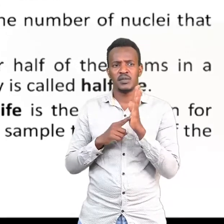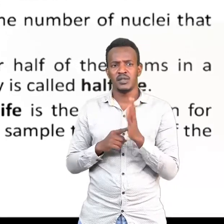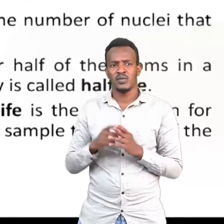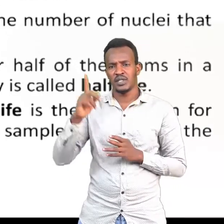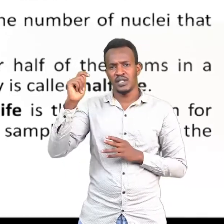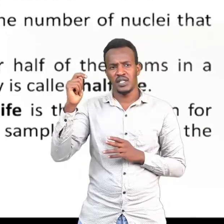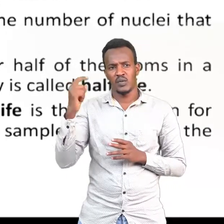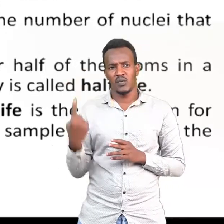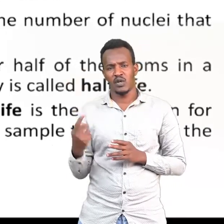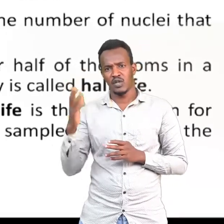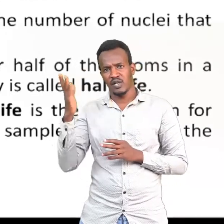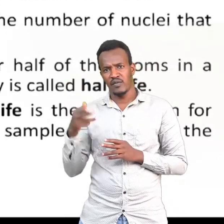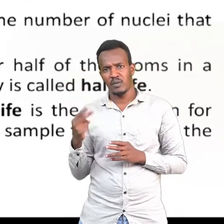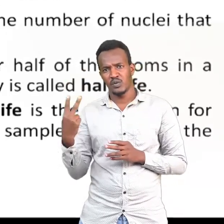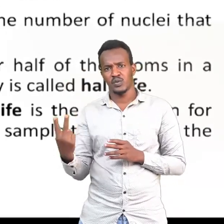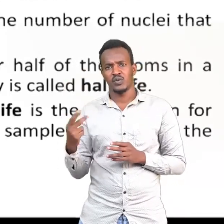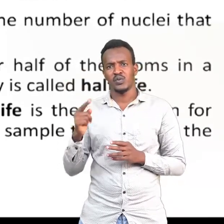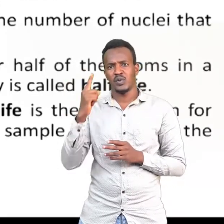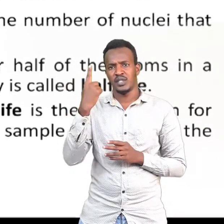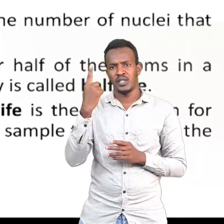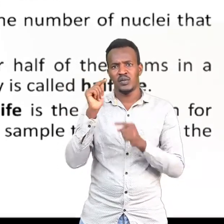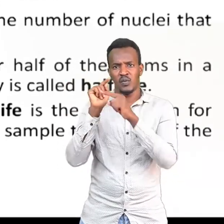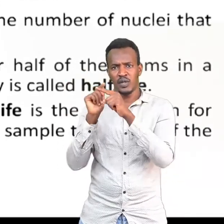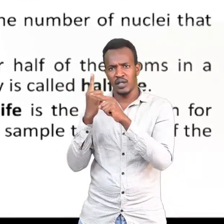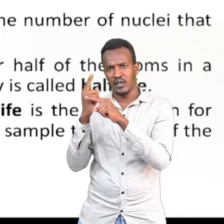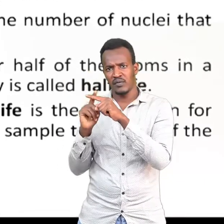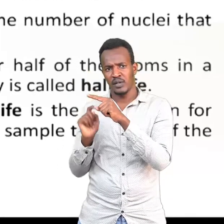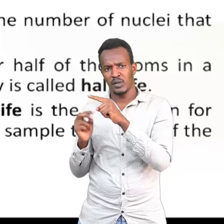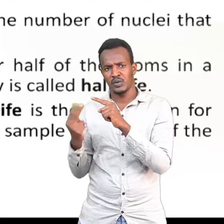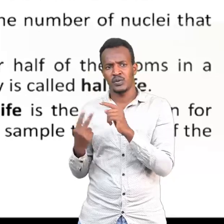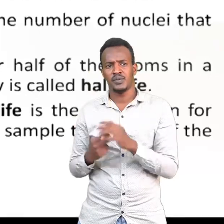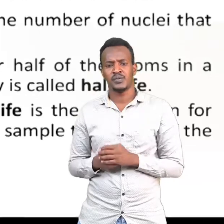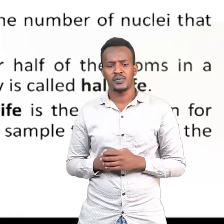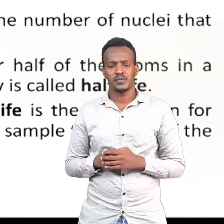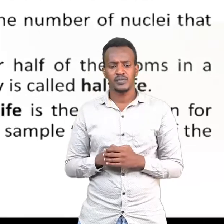waa t 1/2 qaabkaasa markaasi waxa weeyaan isna markaasi loo soo qaadanaya